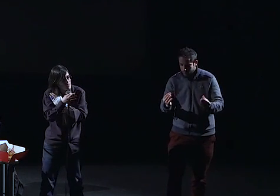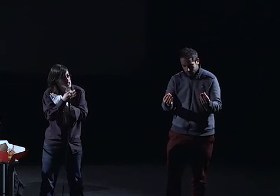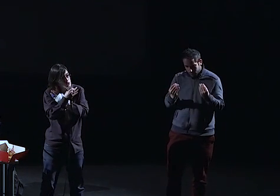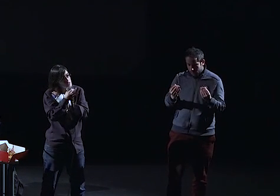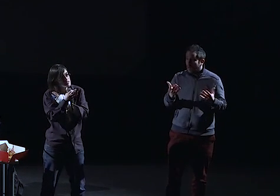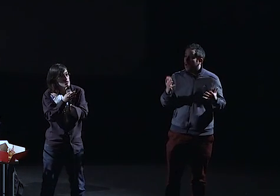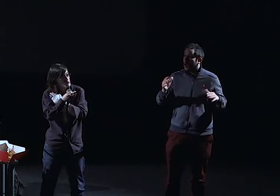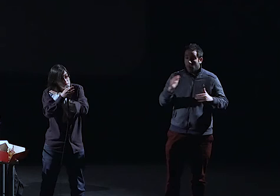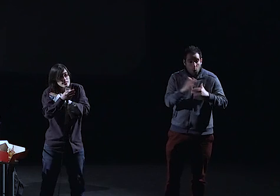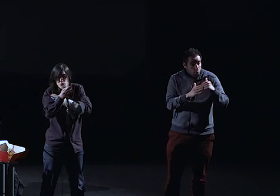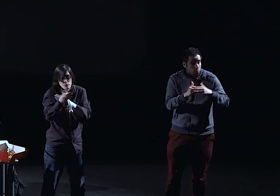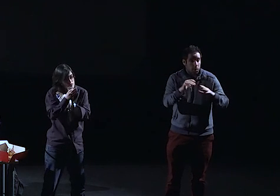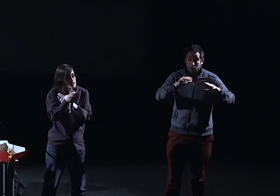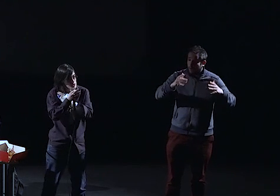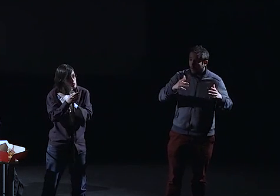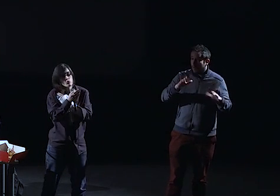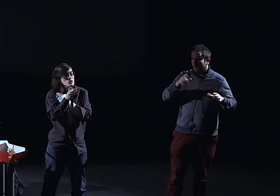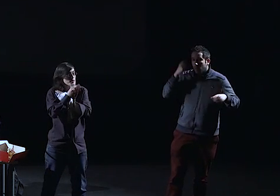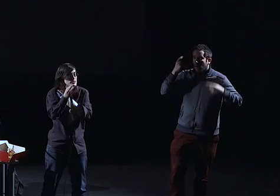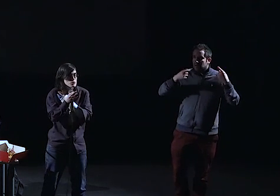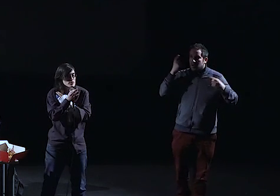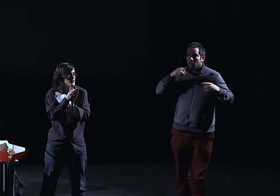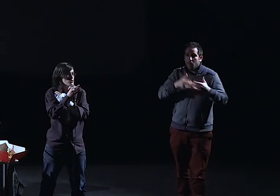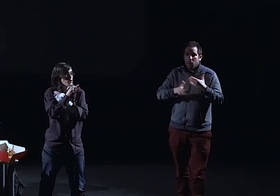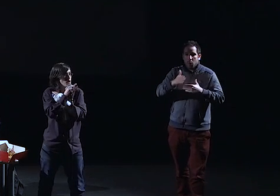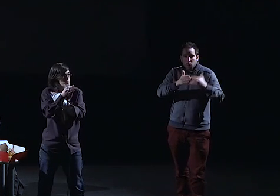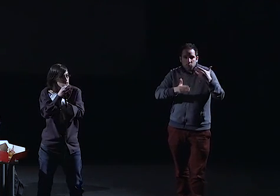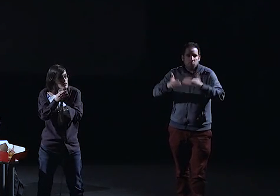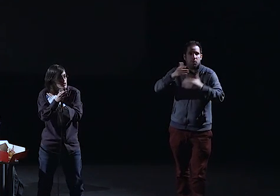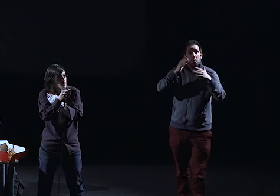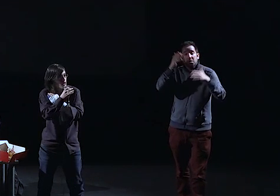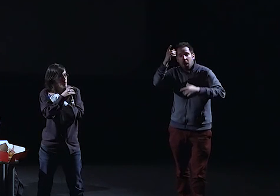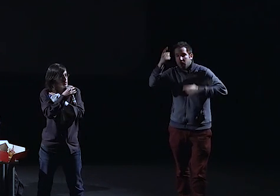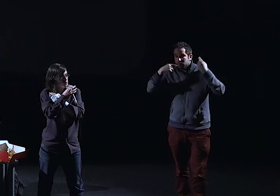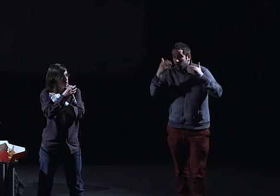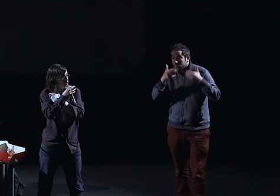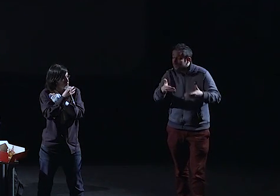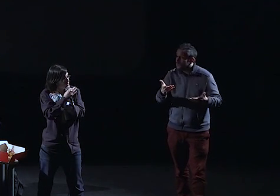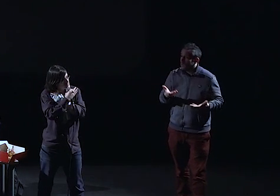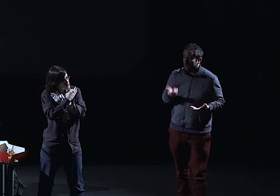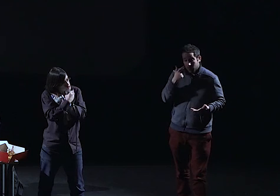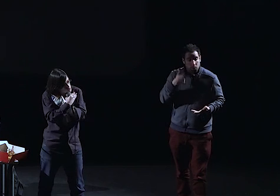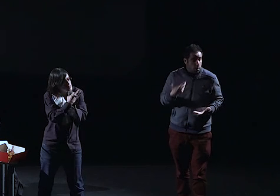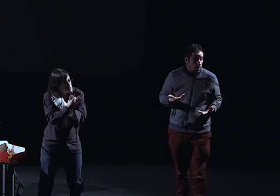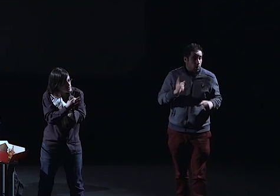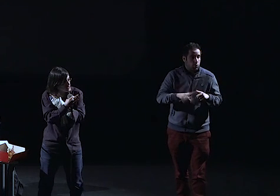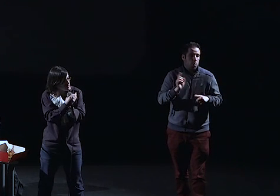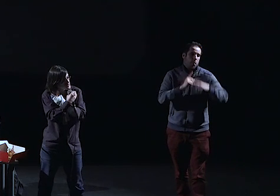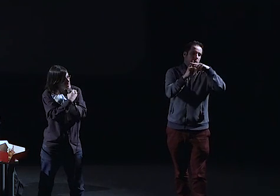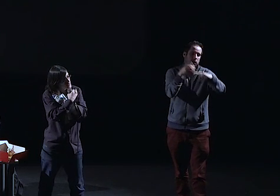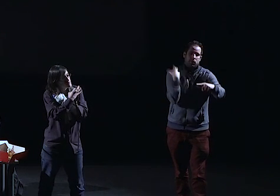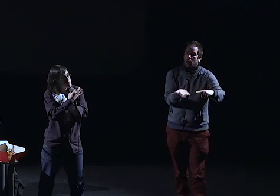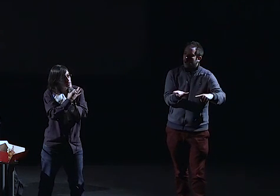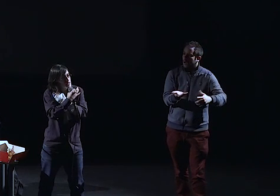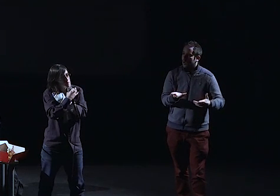faut construire. J'ai aucune idée de ce qu'il faut construire. Peut-être qu'il faut le penser, qu'il faut le construire, et peut-être que c'est d'autres réflexions à avoir plus tard. Mais pour moi, le truc positif, c'est ça.